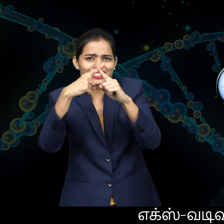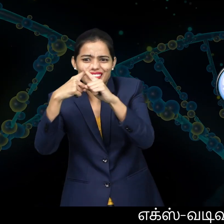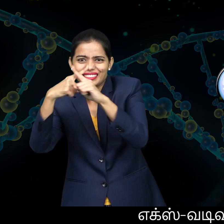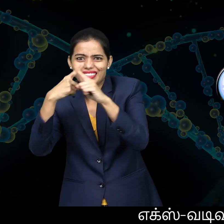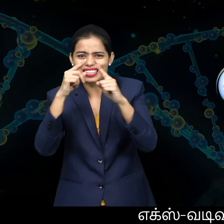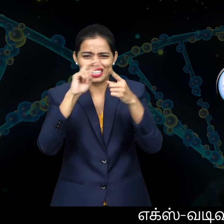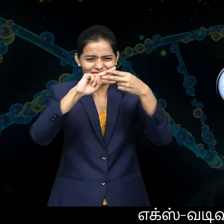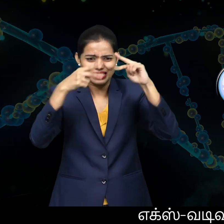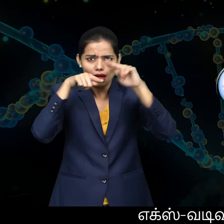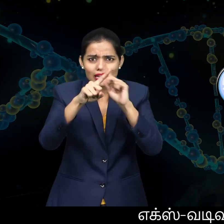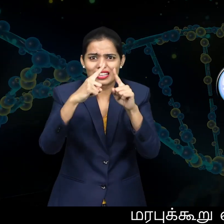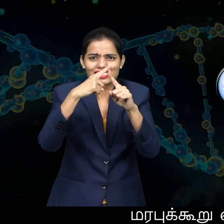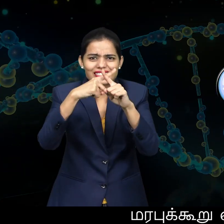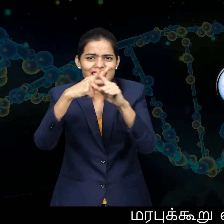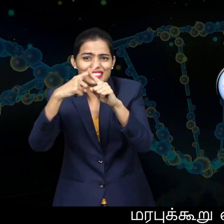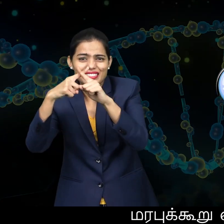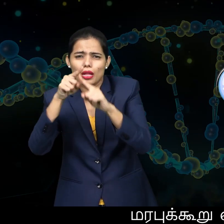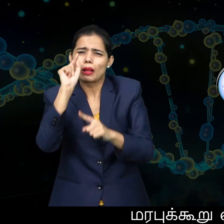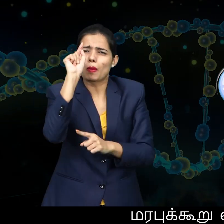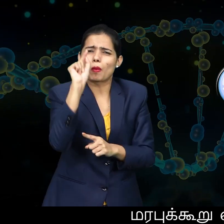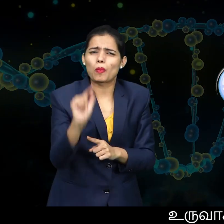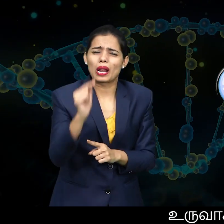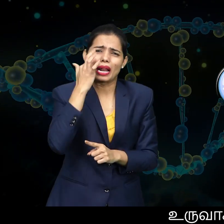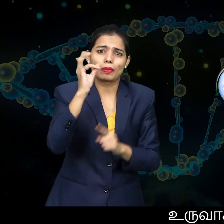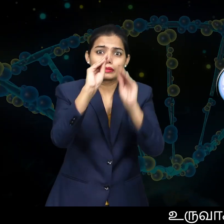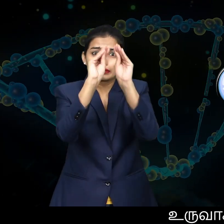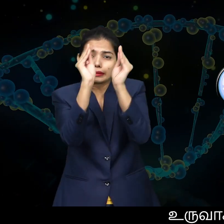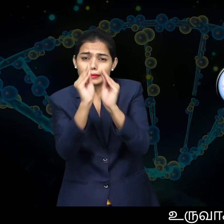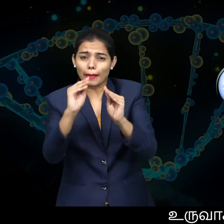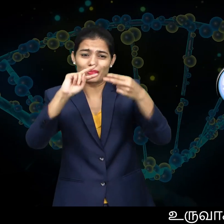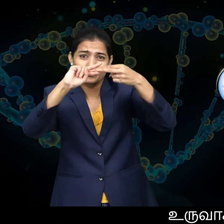எக்ஸ் வடிவத்தை வழங்கும் மரபுக்கூறு என்ற அமைப்பை உருவாக்குகின்றன.